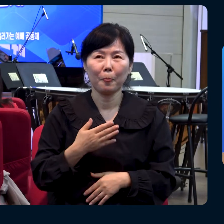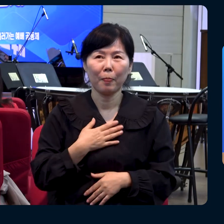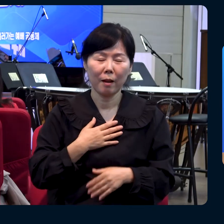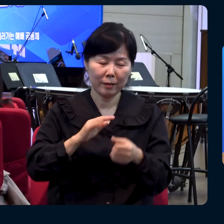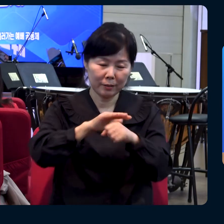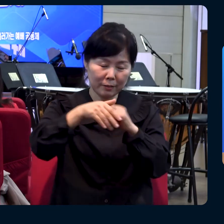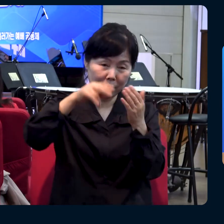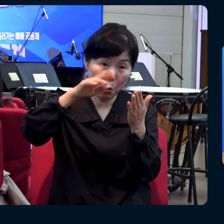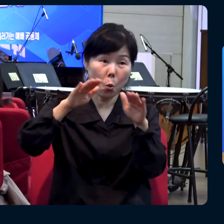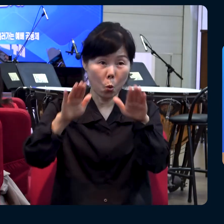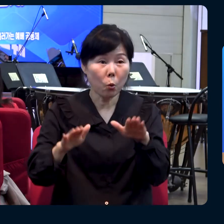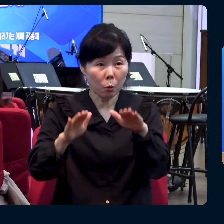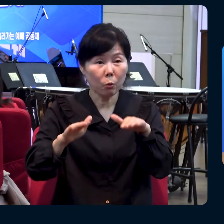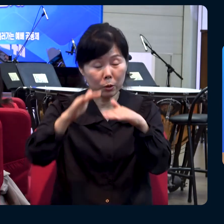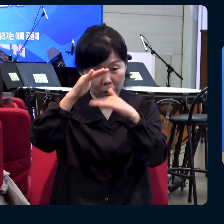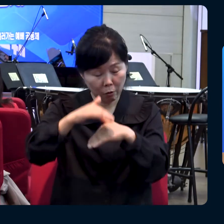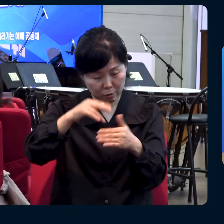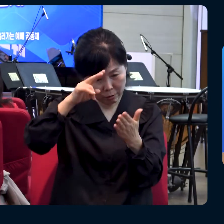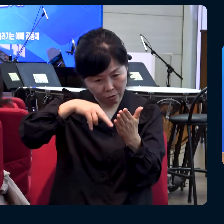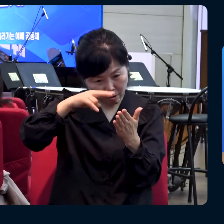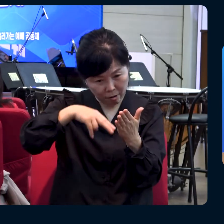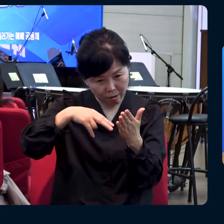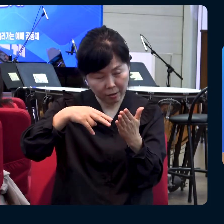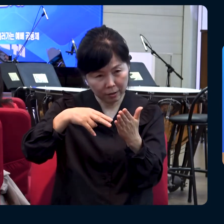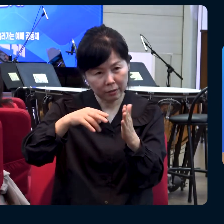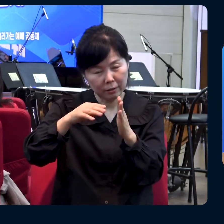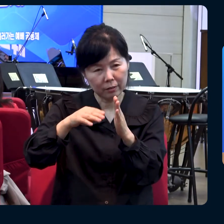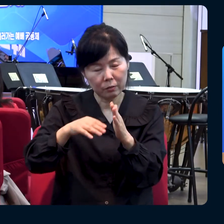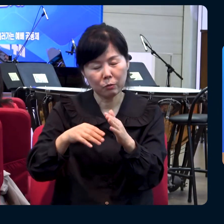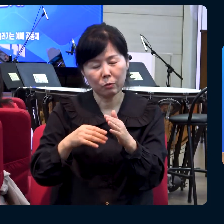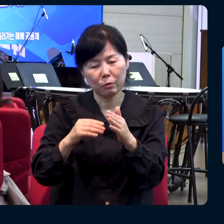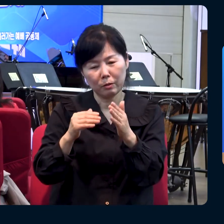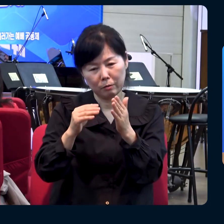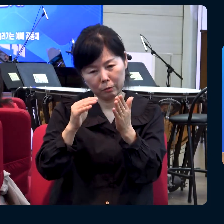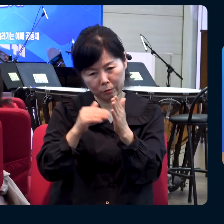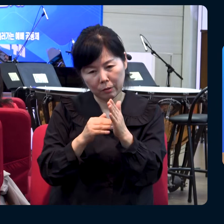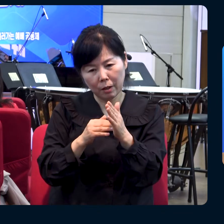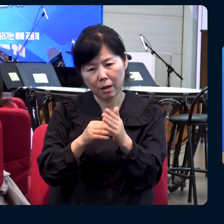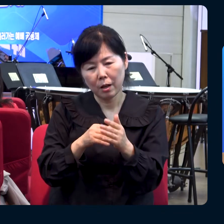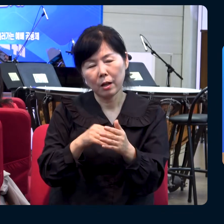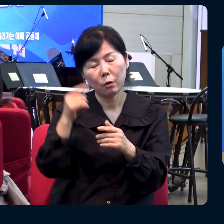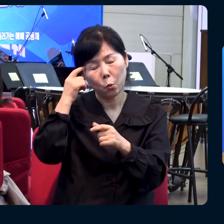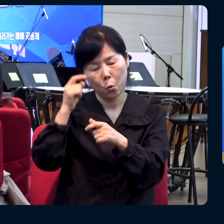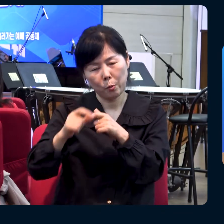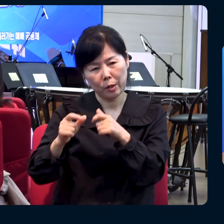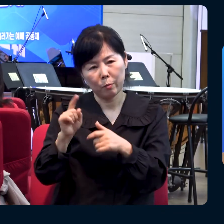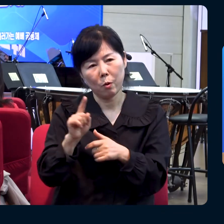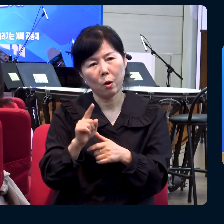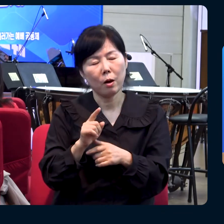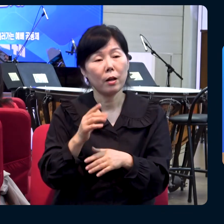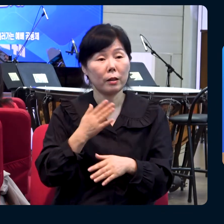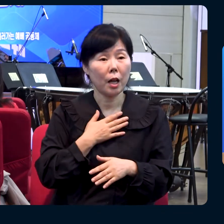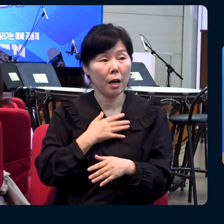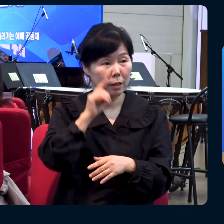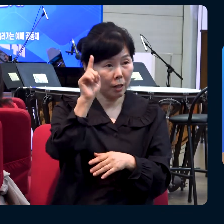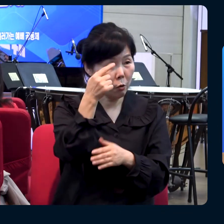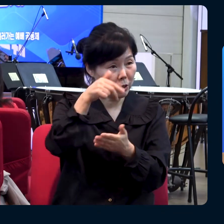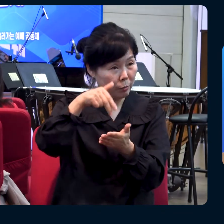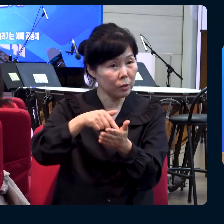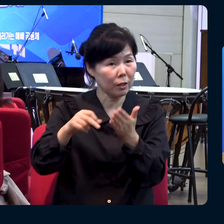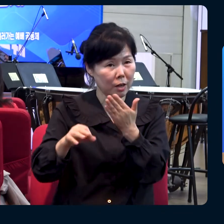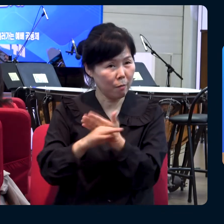저는 이 말씀을 읽으면서 이런 고민을 해봤어요. 내가 다윗이었다면 이렇게 못 싸웠을 텐데.